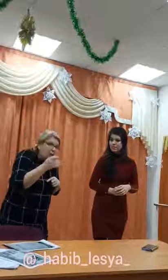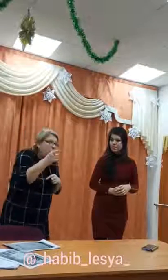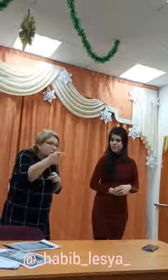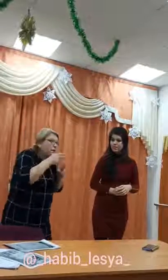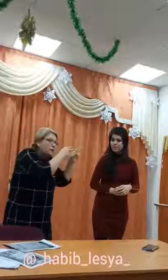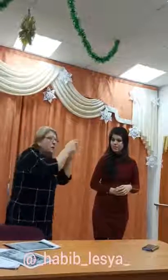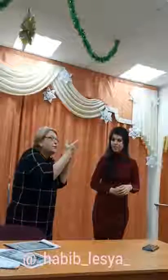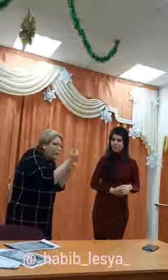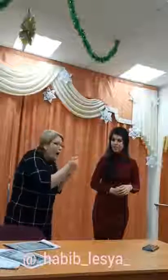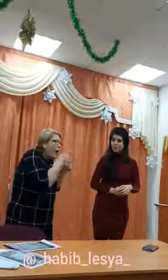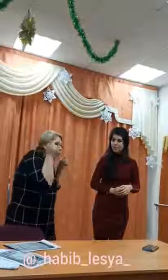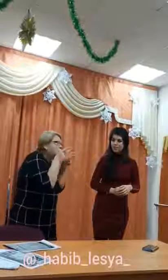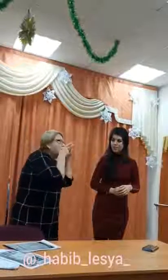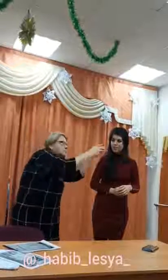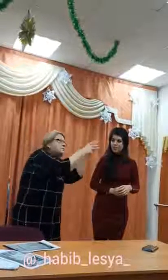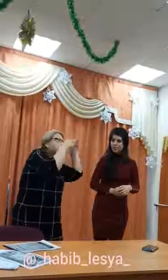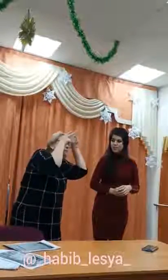ты иди. Да, он.